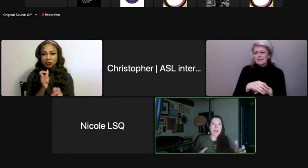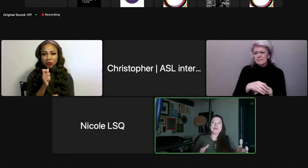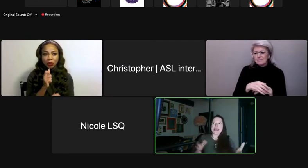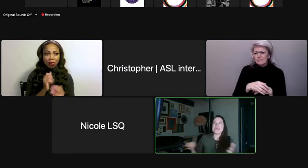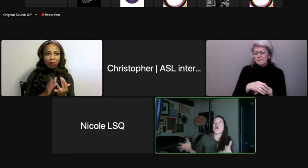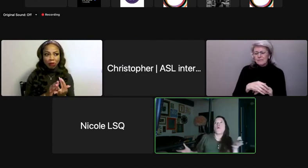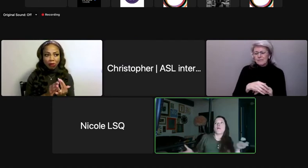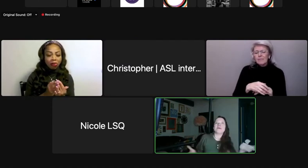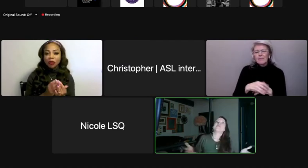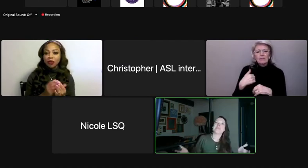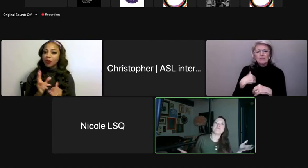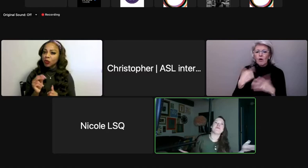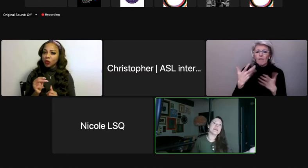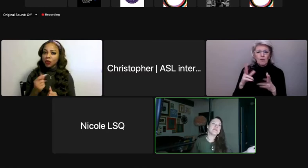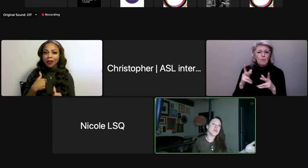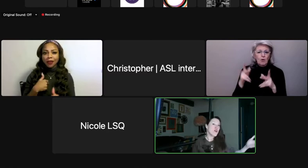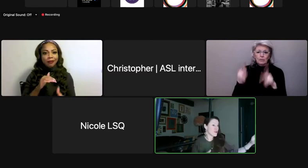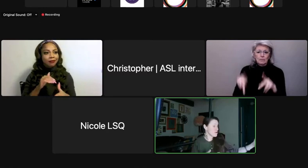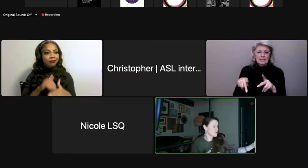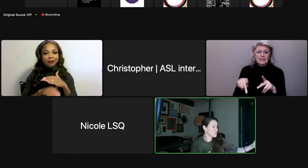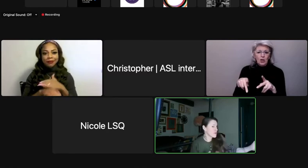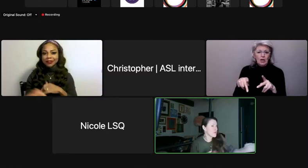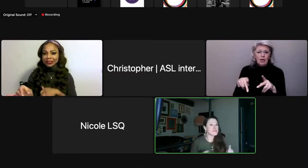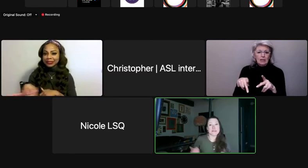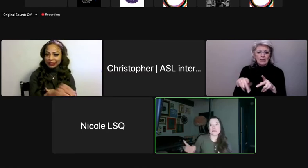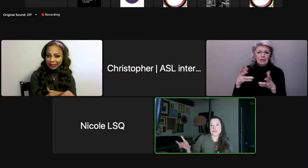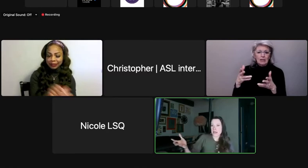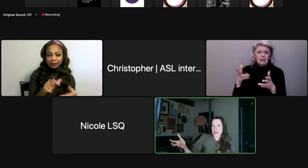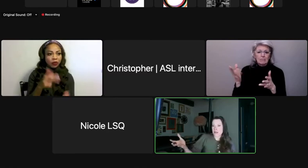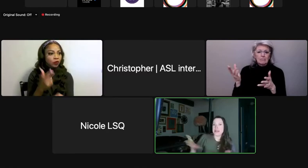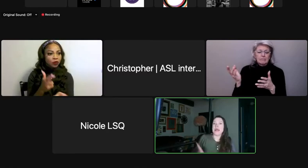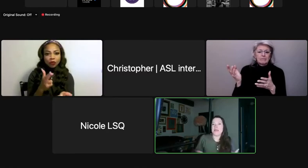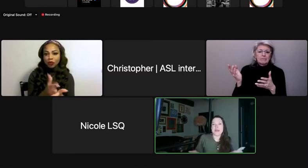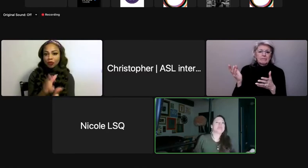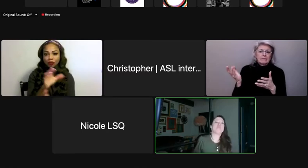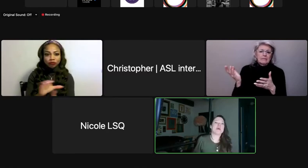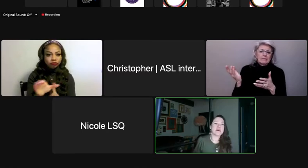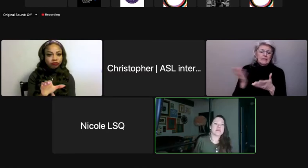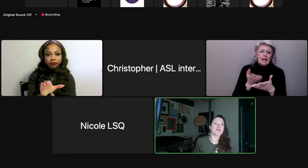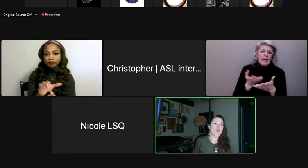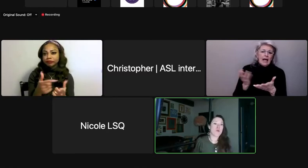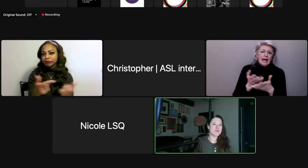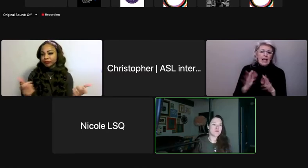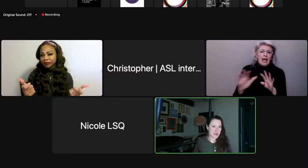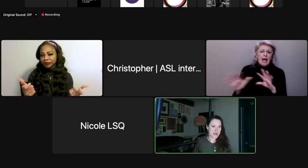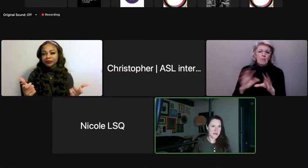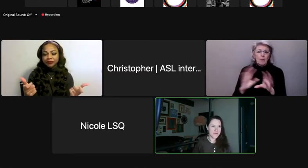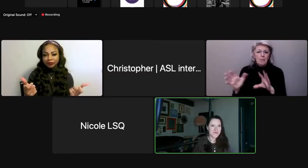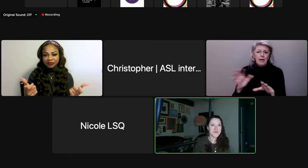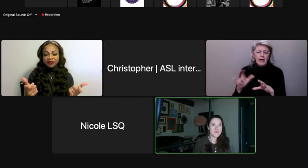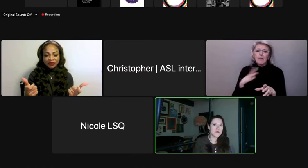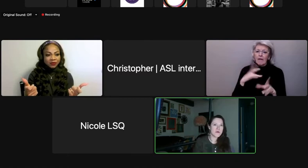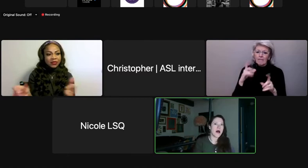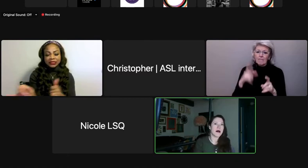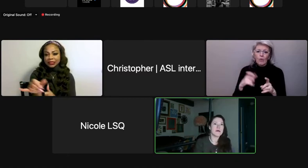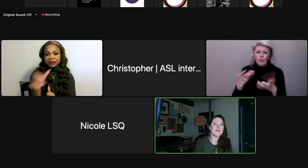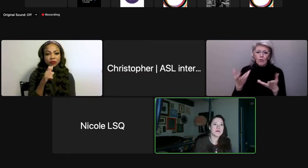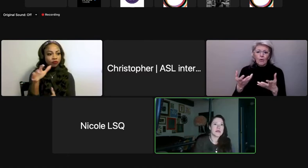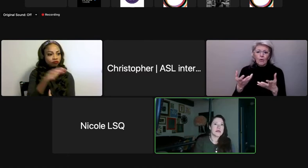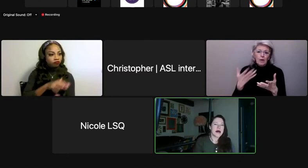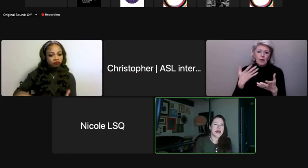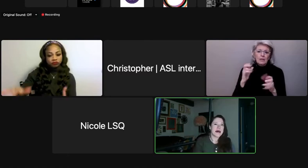on ne veut pas que quelqu'un y arrive approximativement mais on veut que quelqu'un y arrive bien